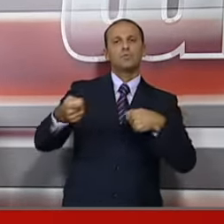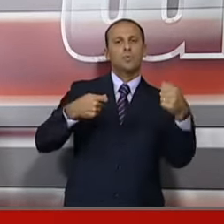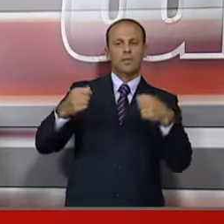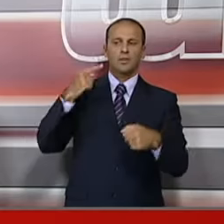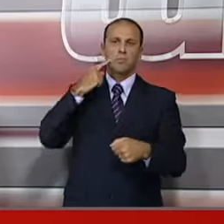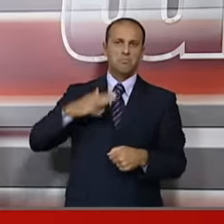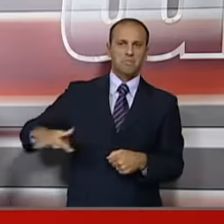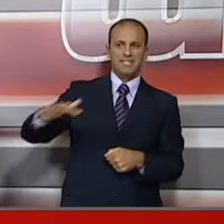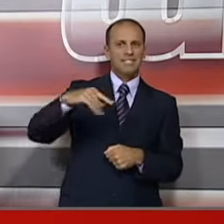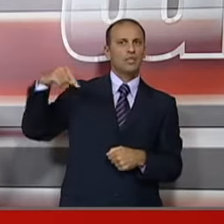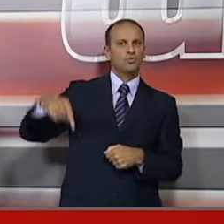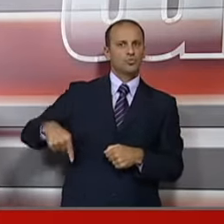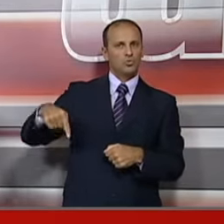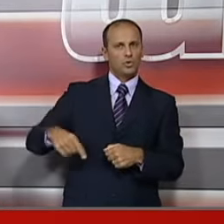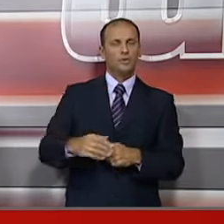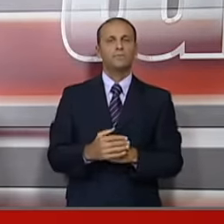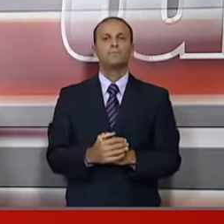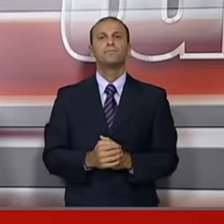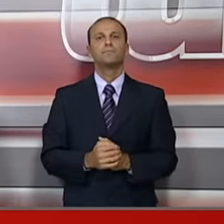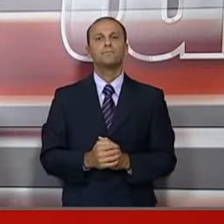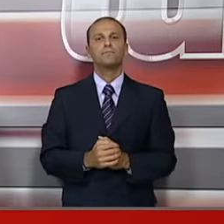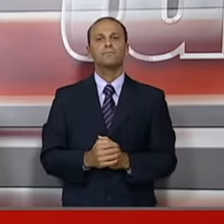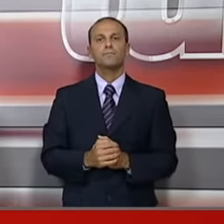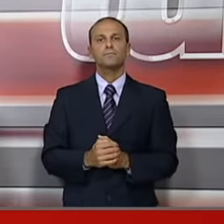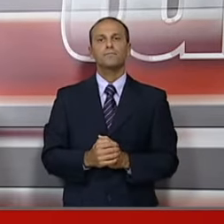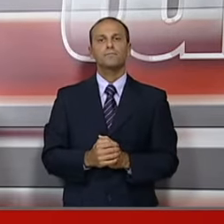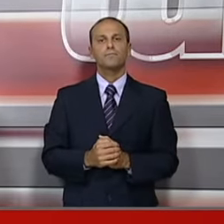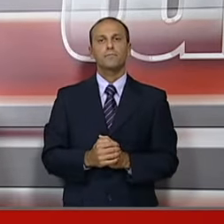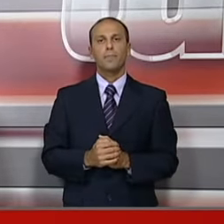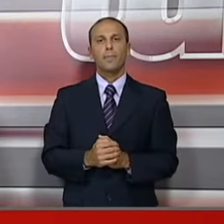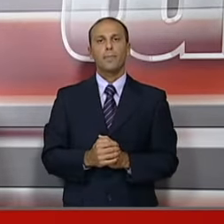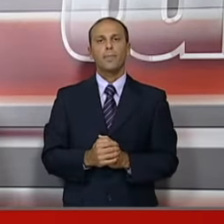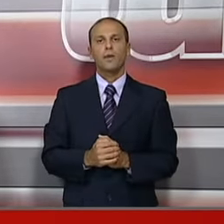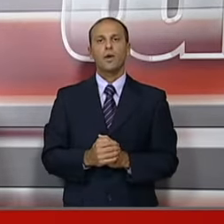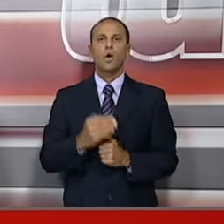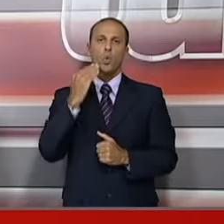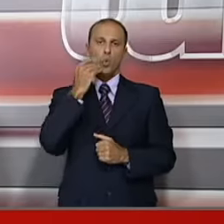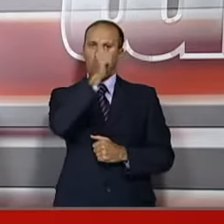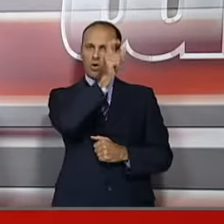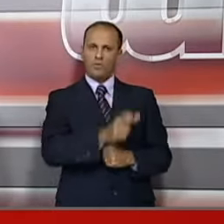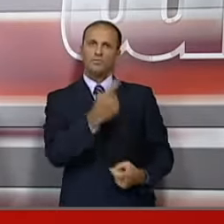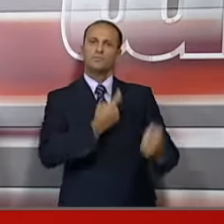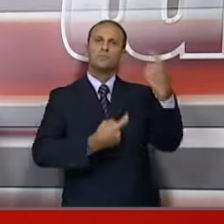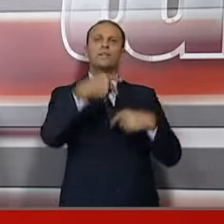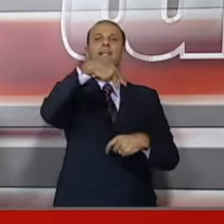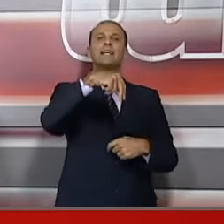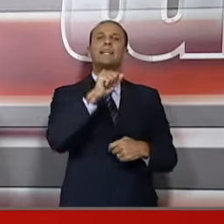della città tra il febbraio del 2011 e l'aprile